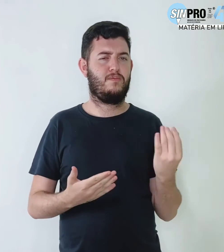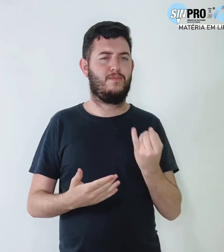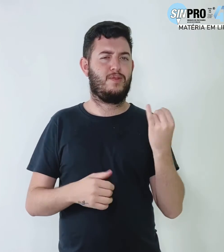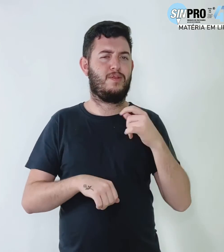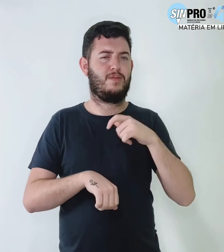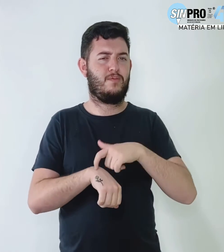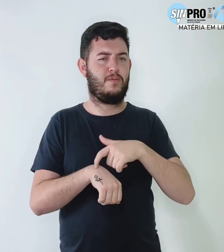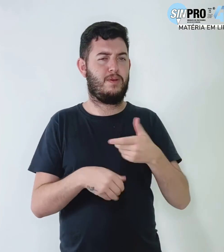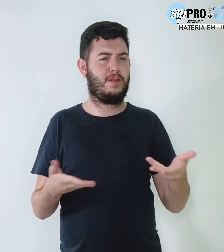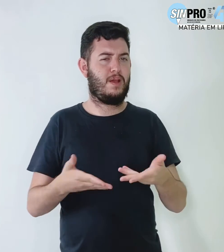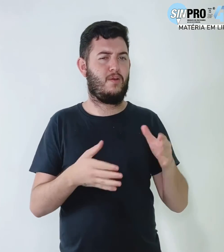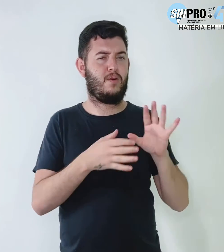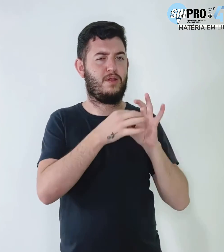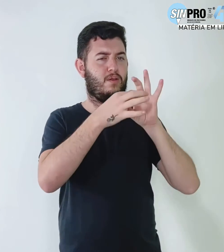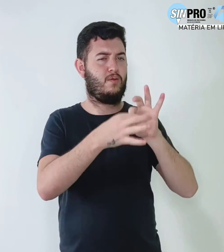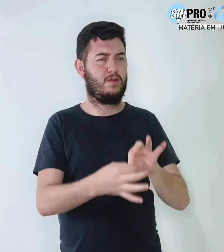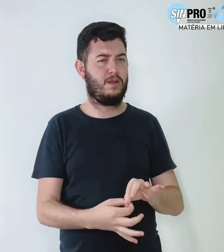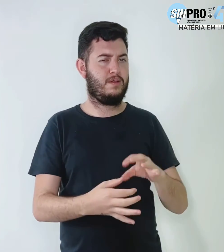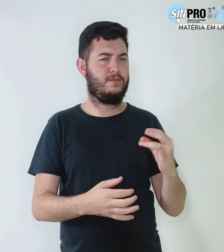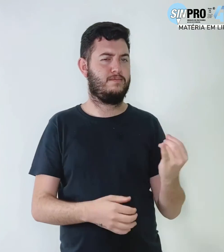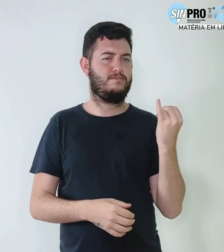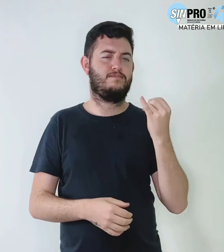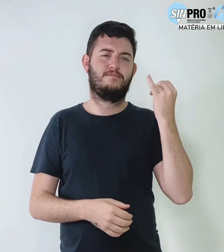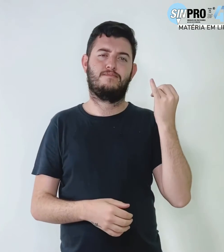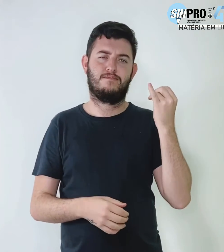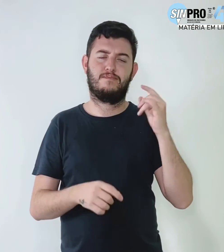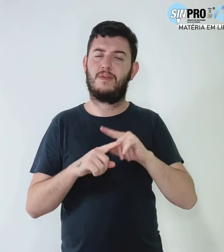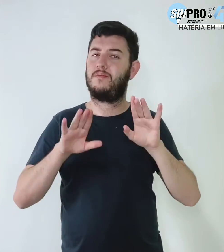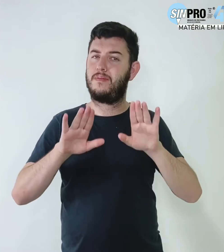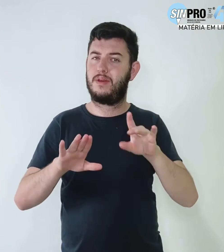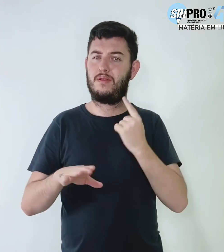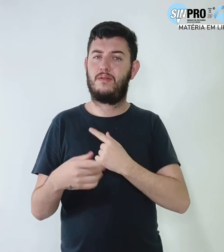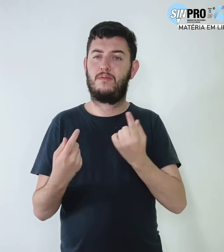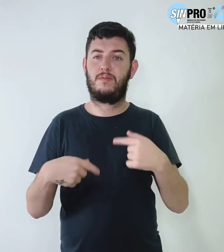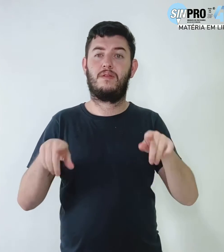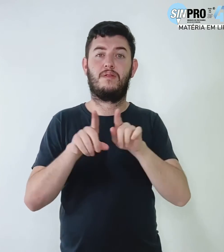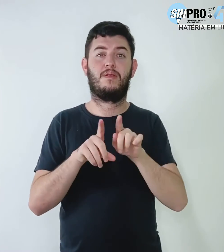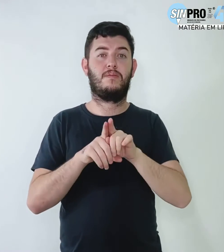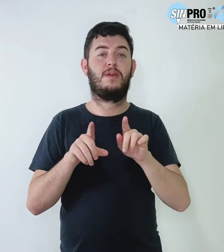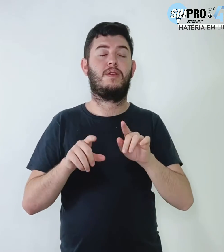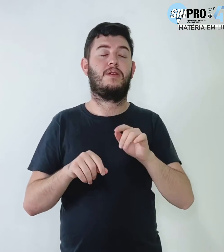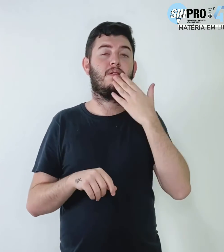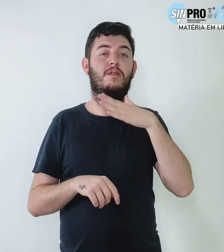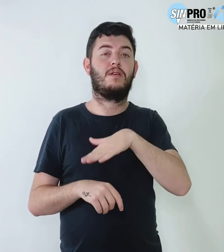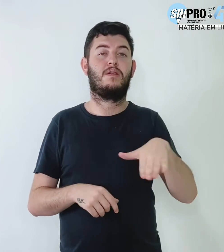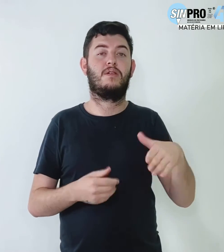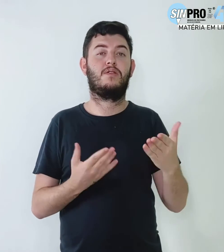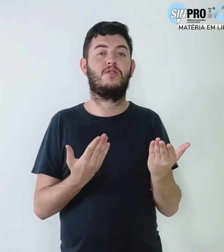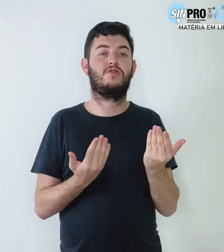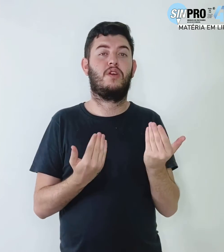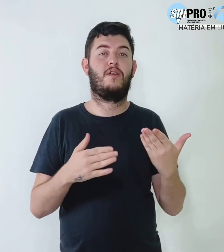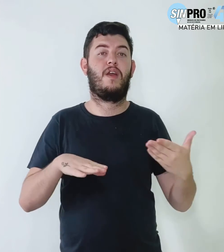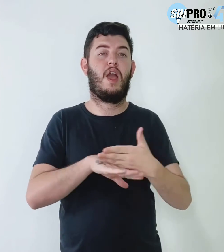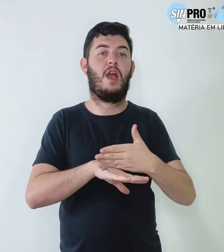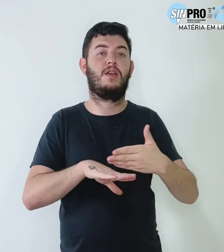e, neste contexto, são essenciais. É preciso que crianças e adolescentes tenham acesso à